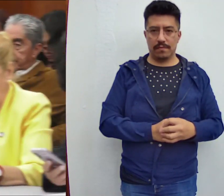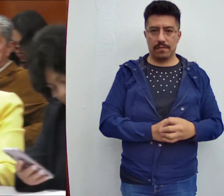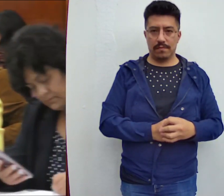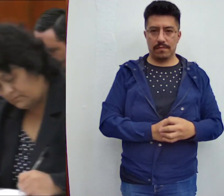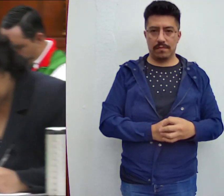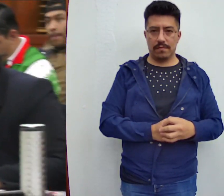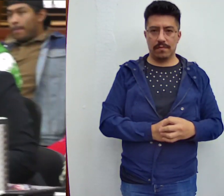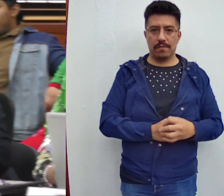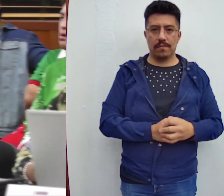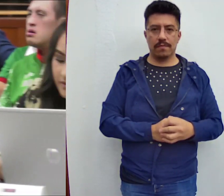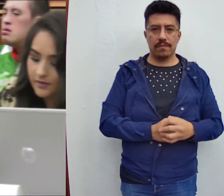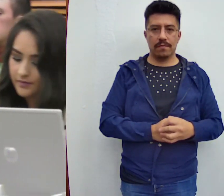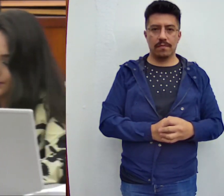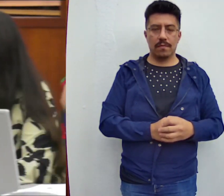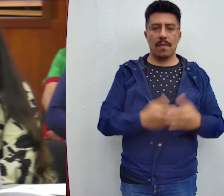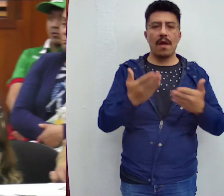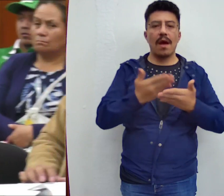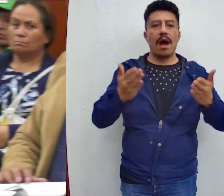la participación.